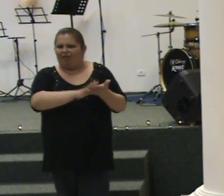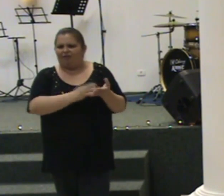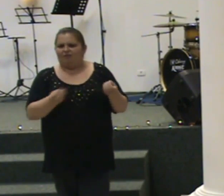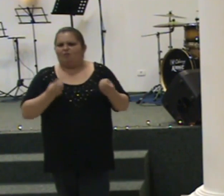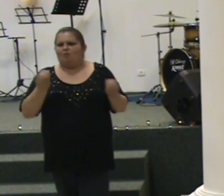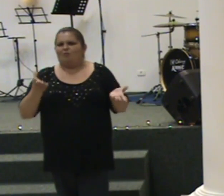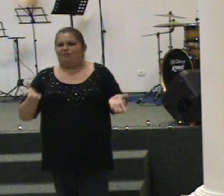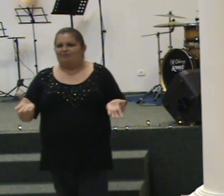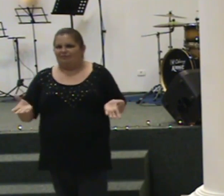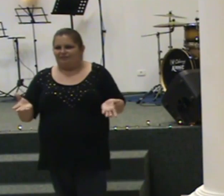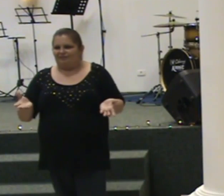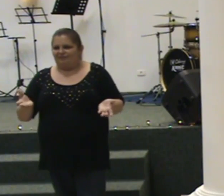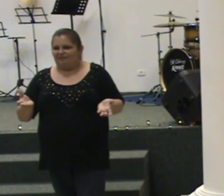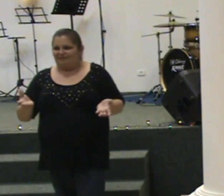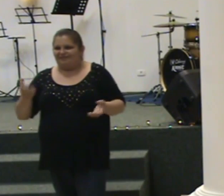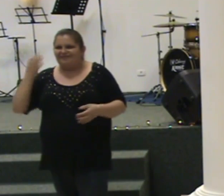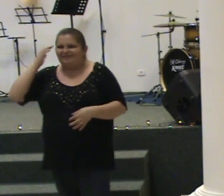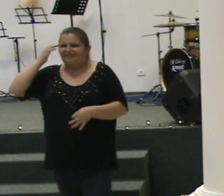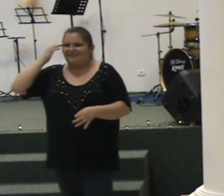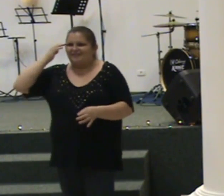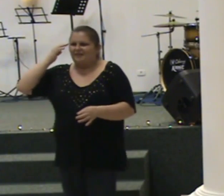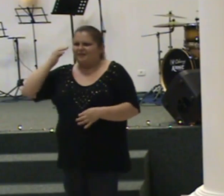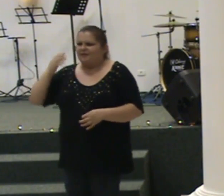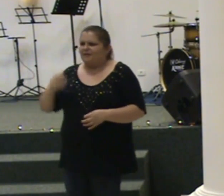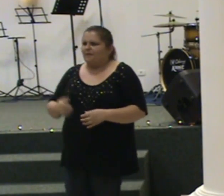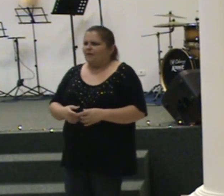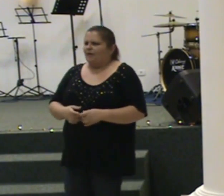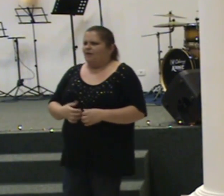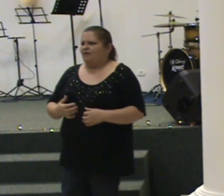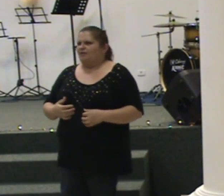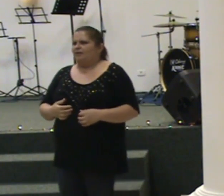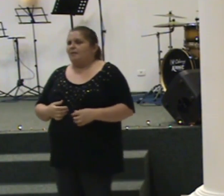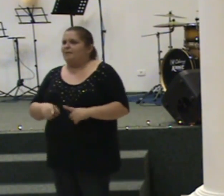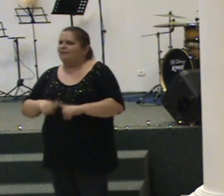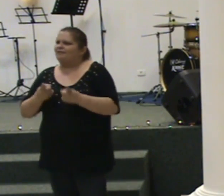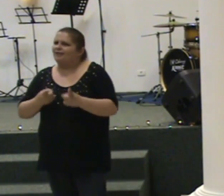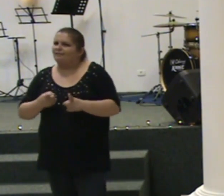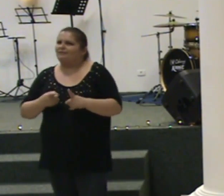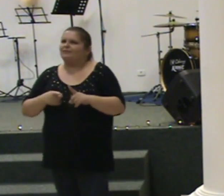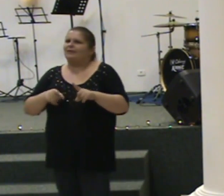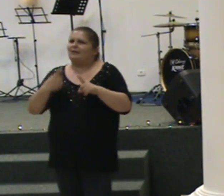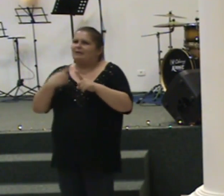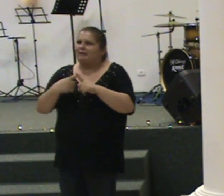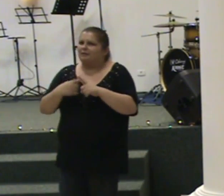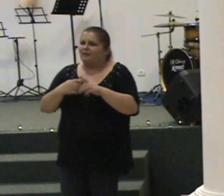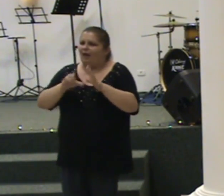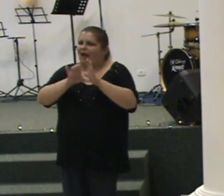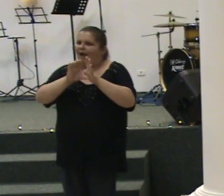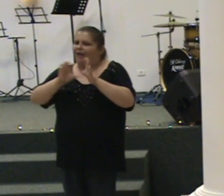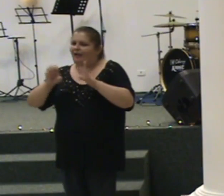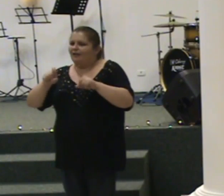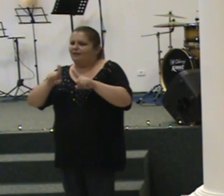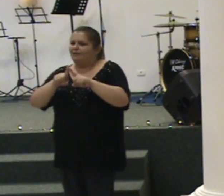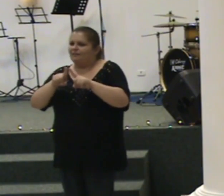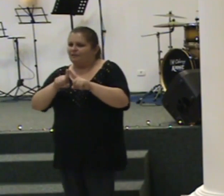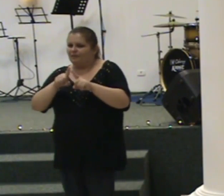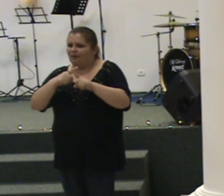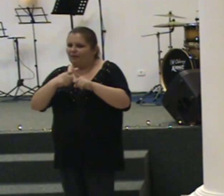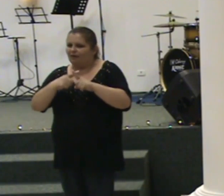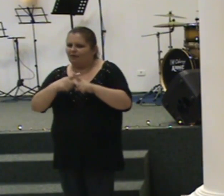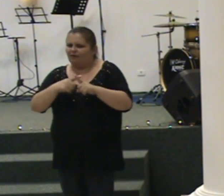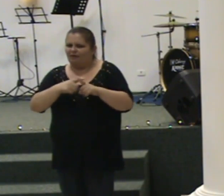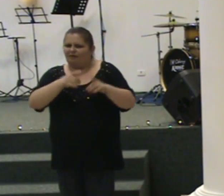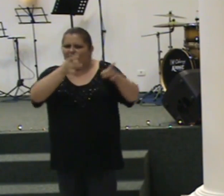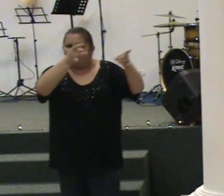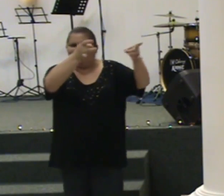virgem. Mas ocorreu que ele sabia que a lei também dizia que aquela mulher, aquela moça